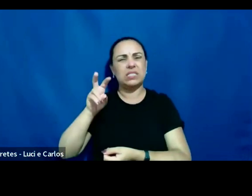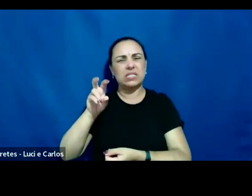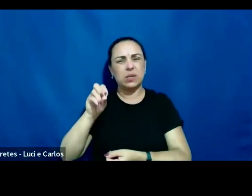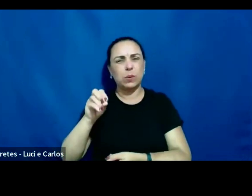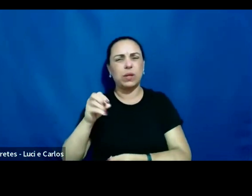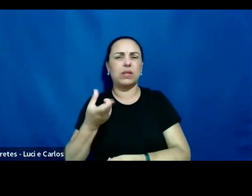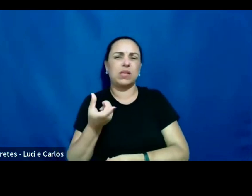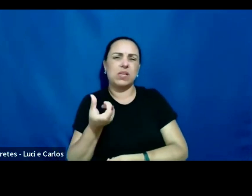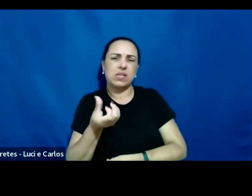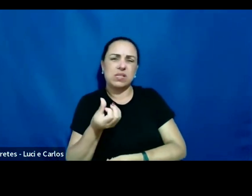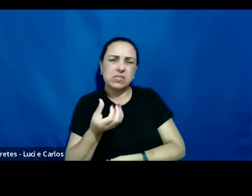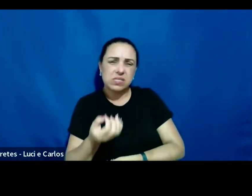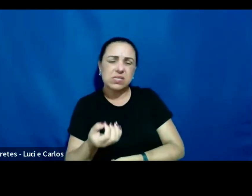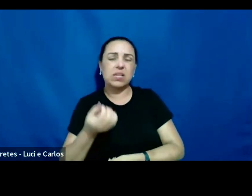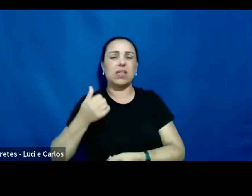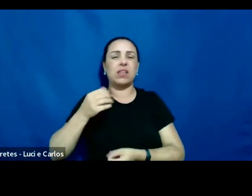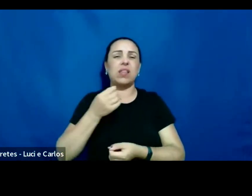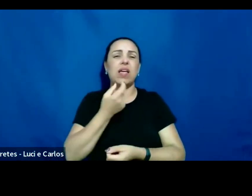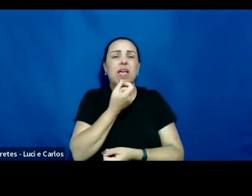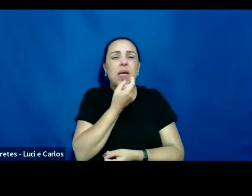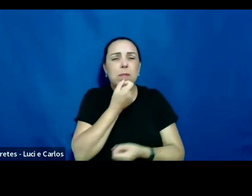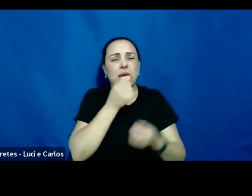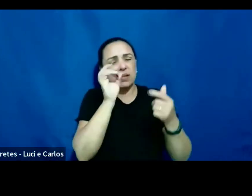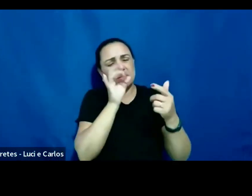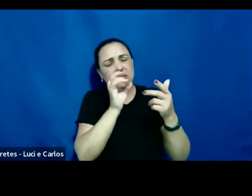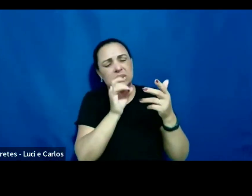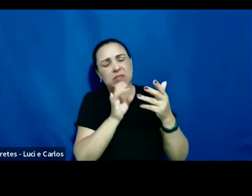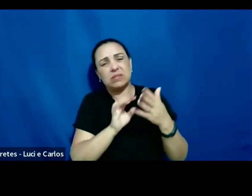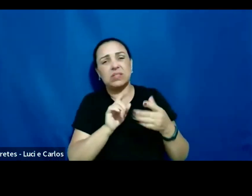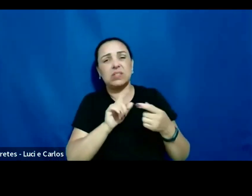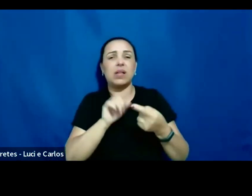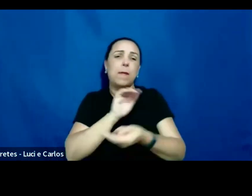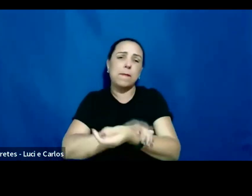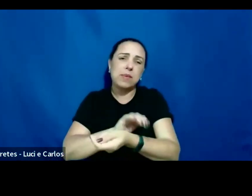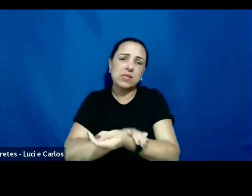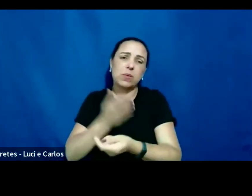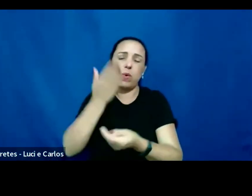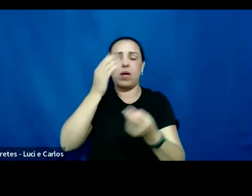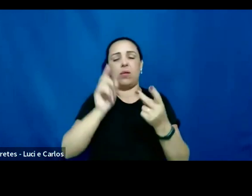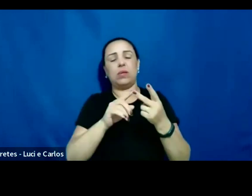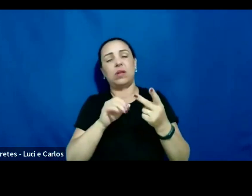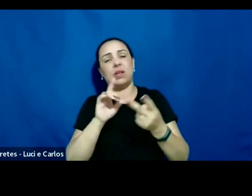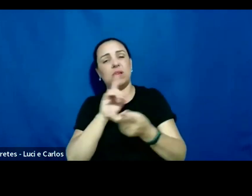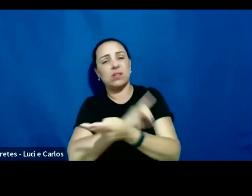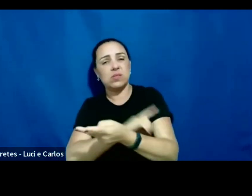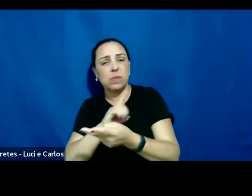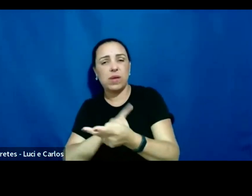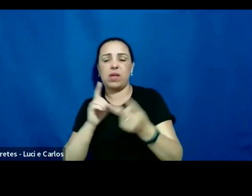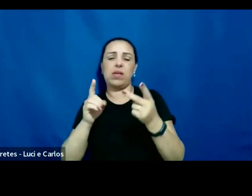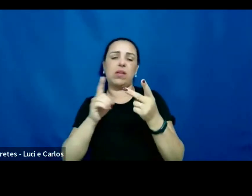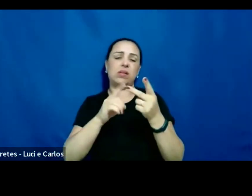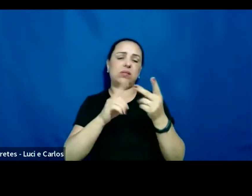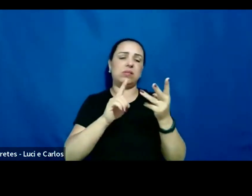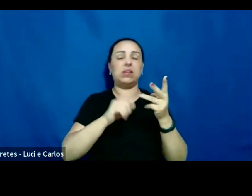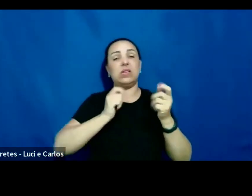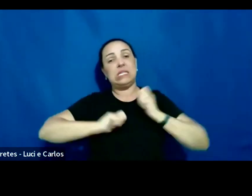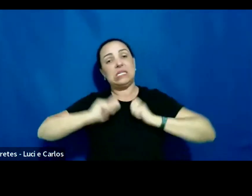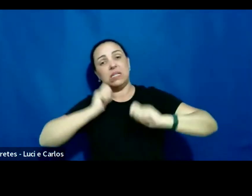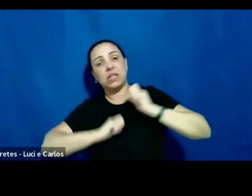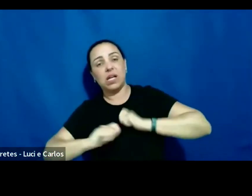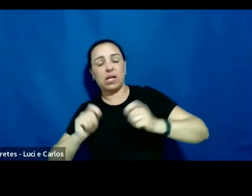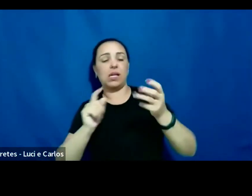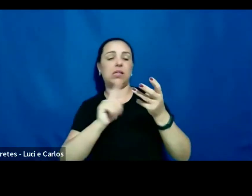toma 6 medicamentos diferentes. É um para pressão, é um para diabetes, é um para ansiedade, é